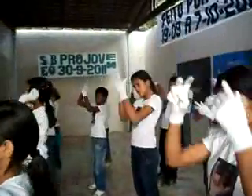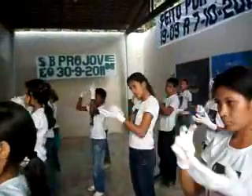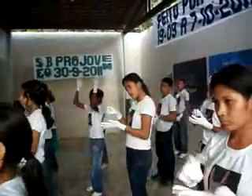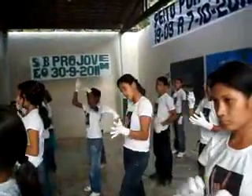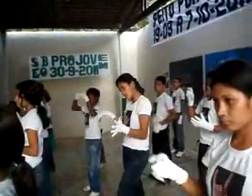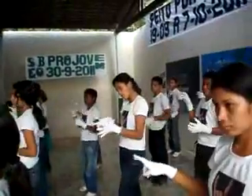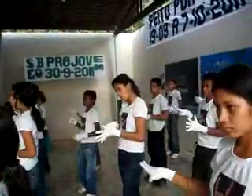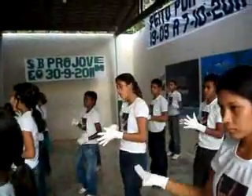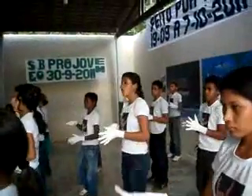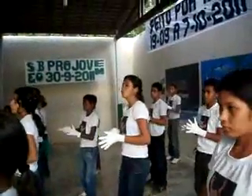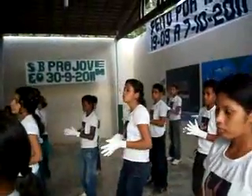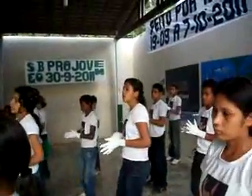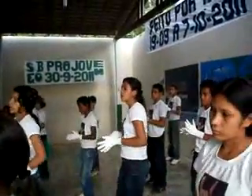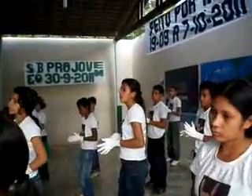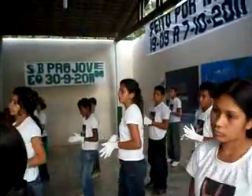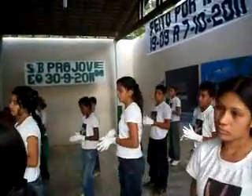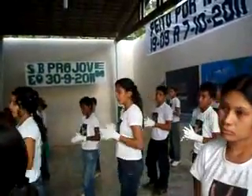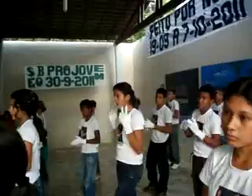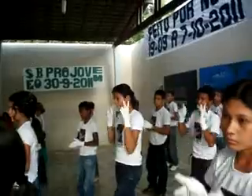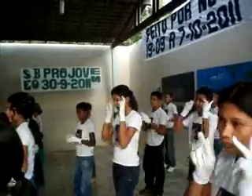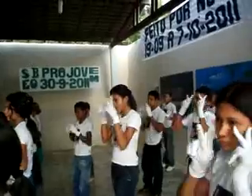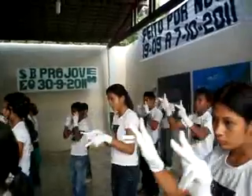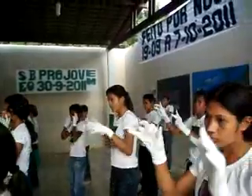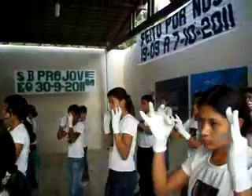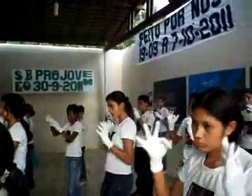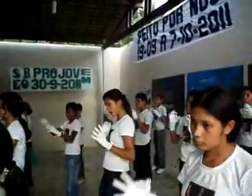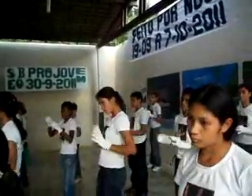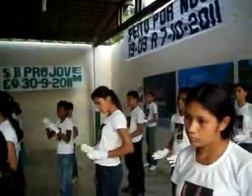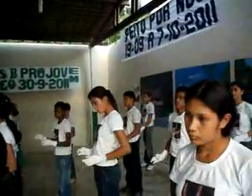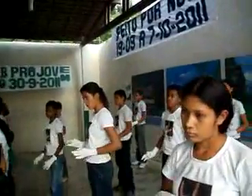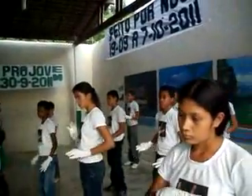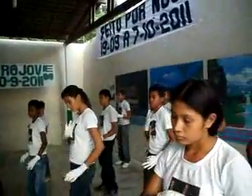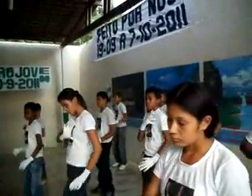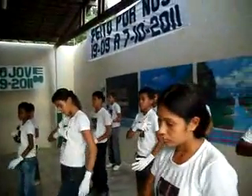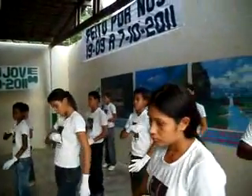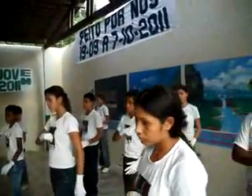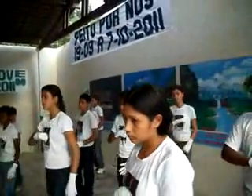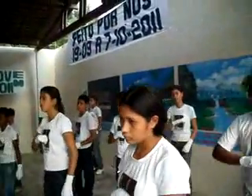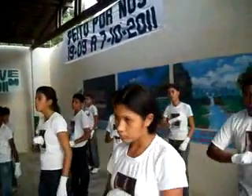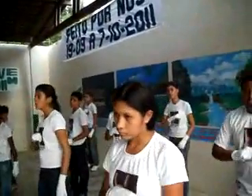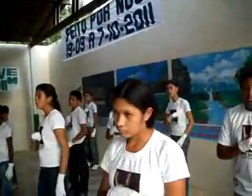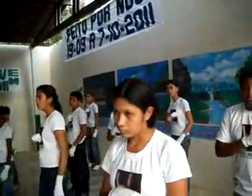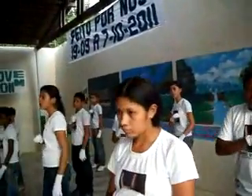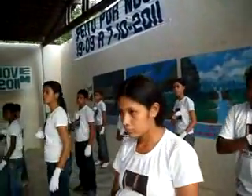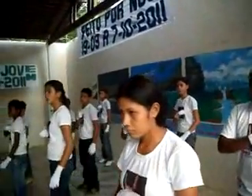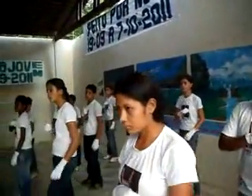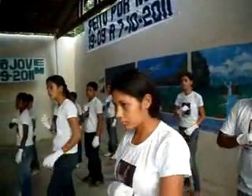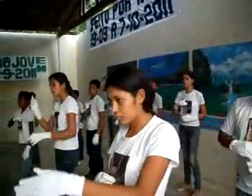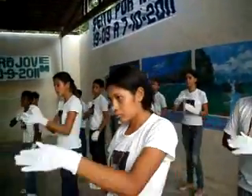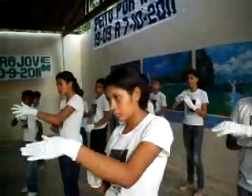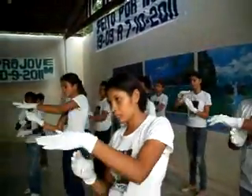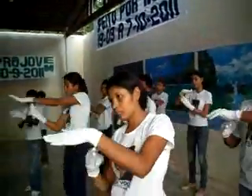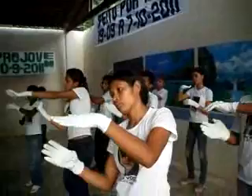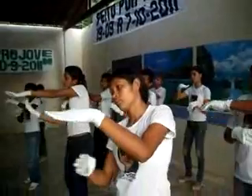chegou Uma ótica perfeita de amor Uma voz sobre um rio de